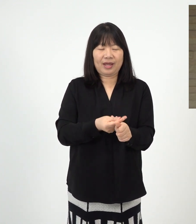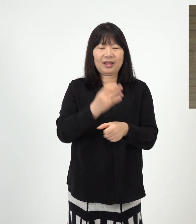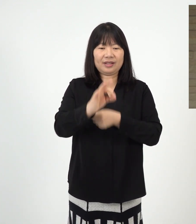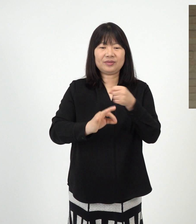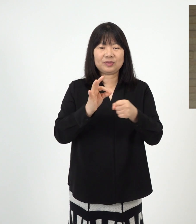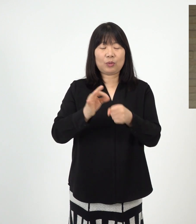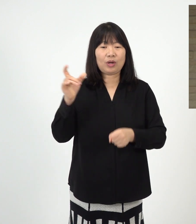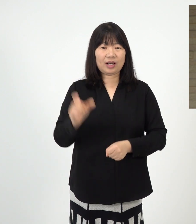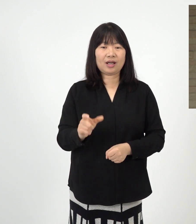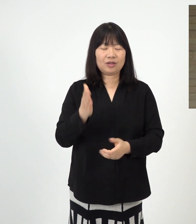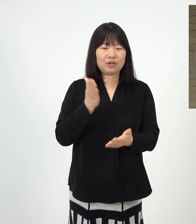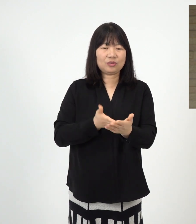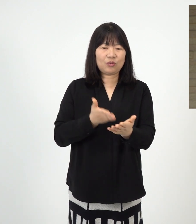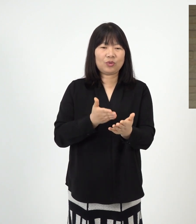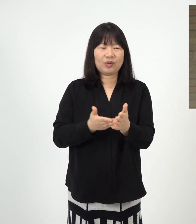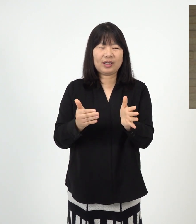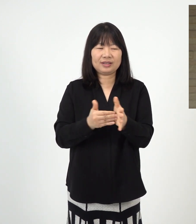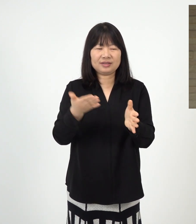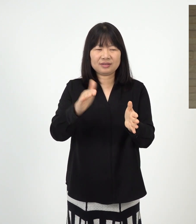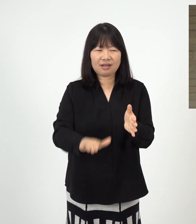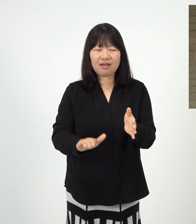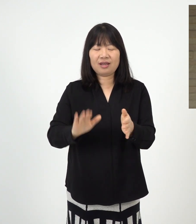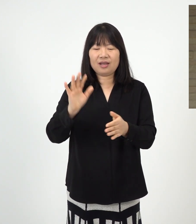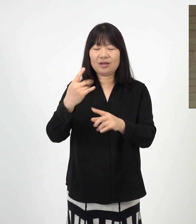강조해 봤지만은, 교회는